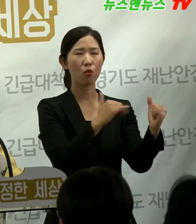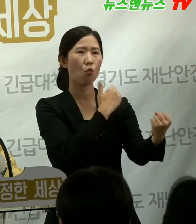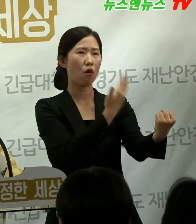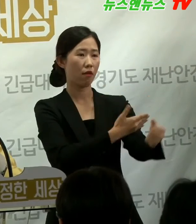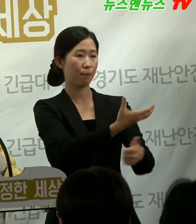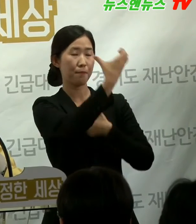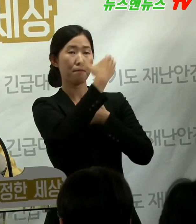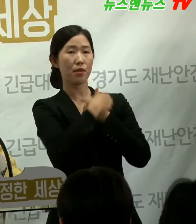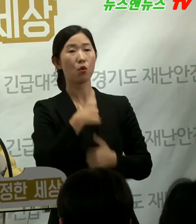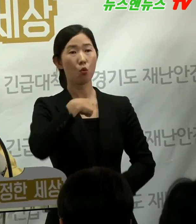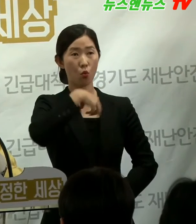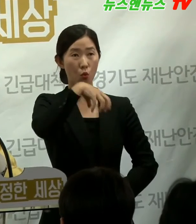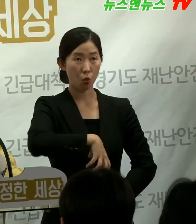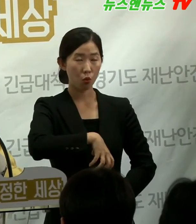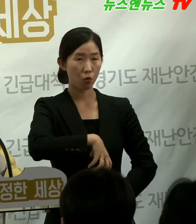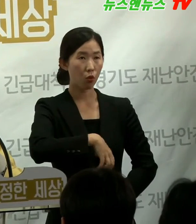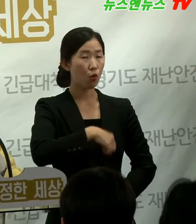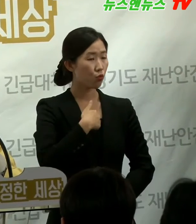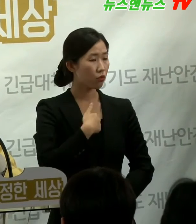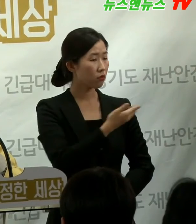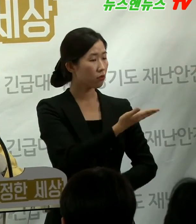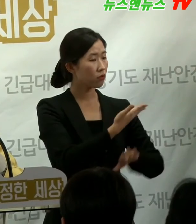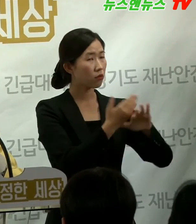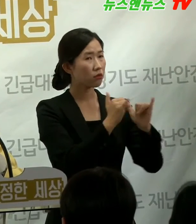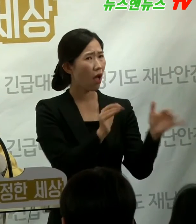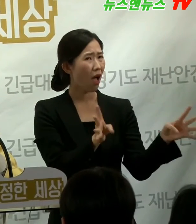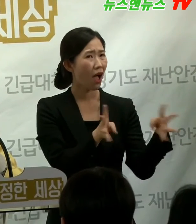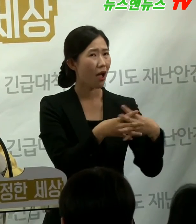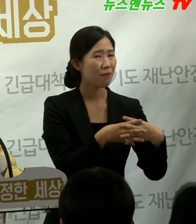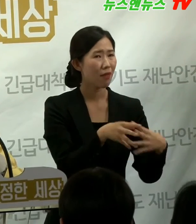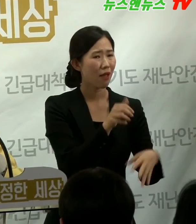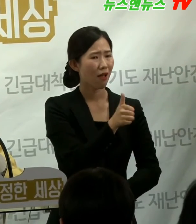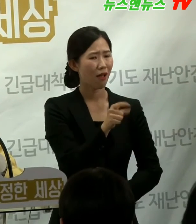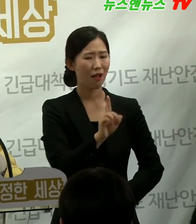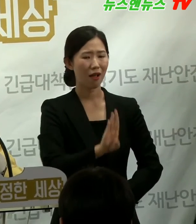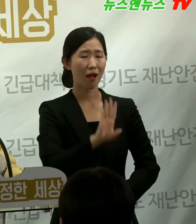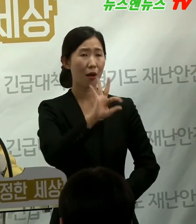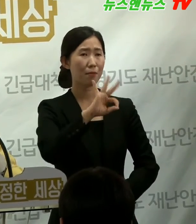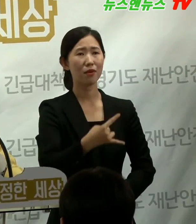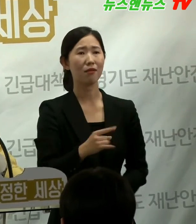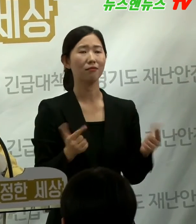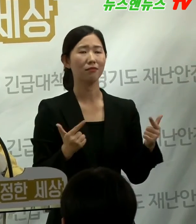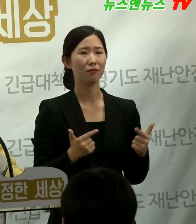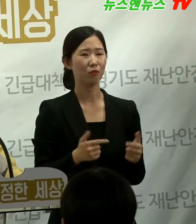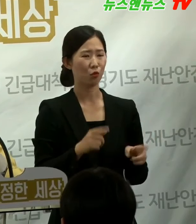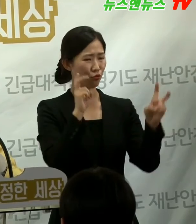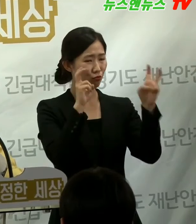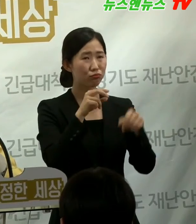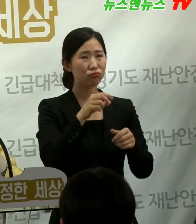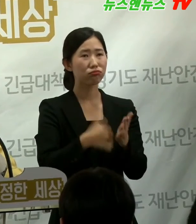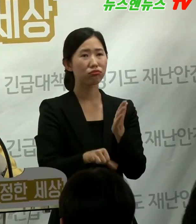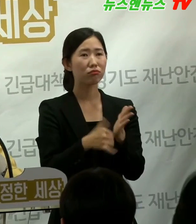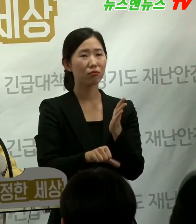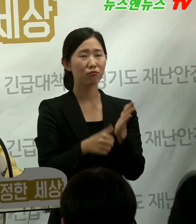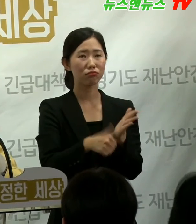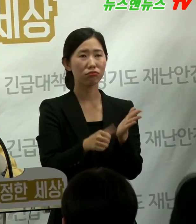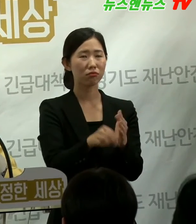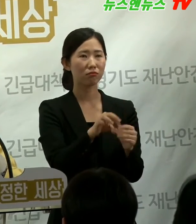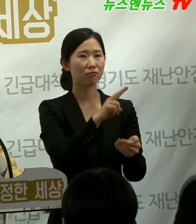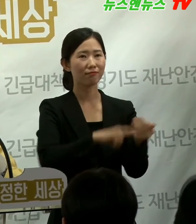권한 행사의 상대와 합의할 일은 아니죠. 그건 무슨 기업에서 물건 파는 것도 아니고 행정의 권위도 있는